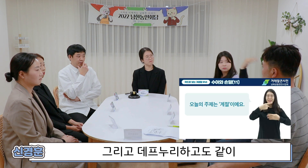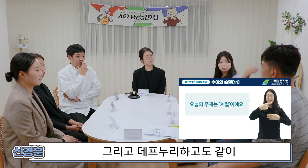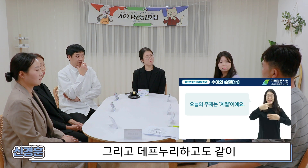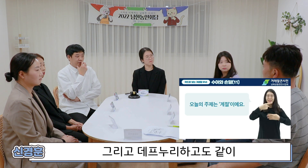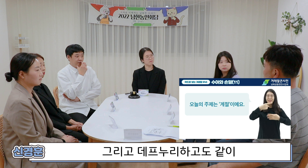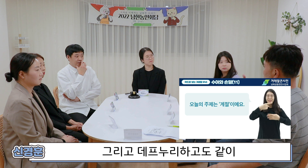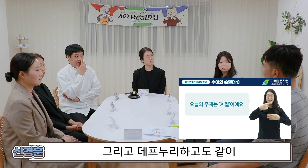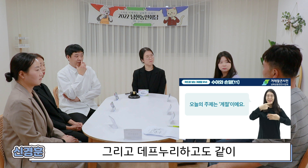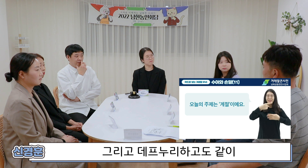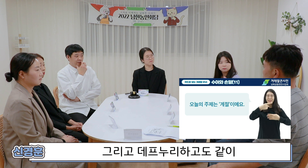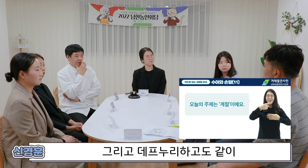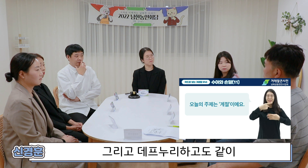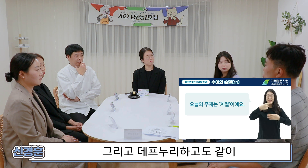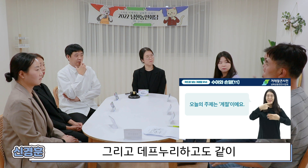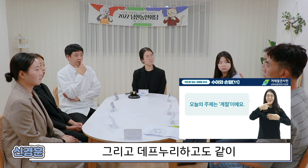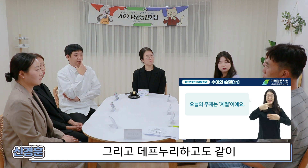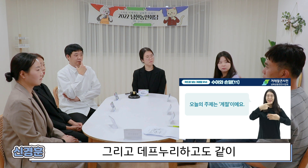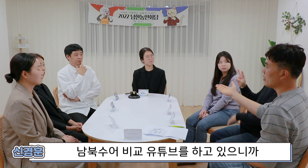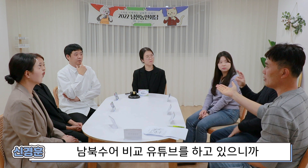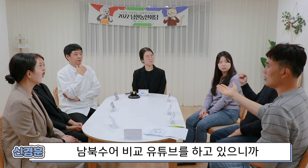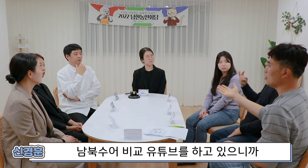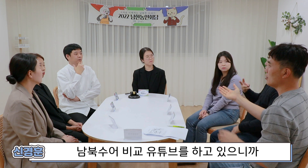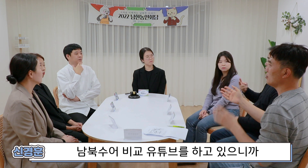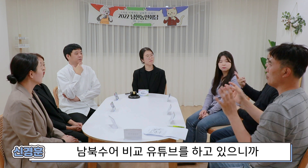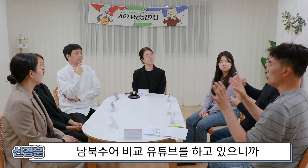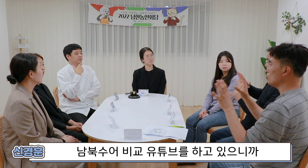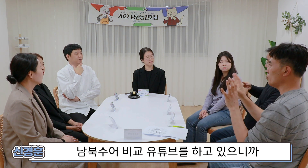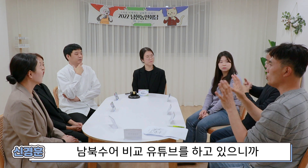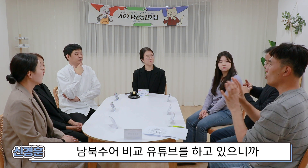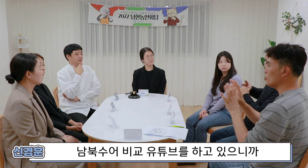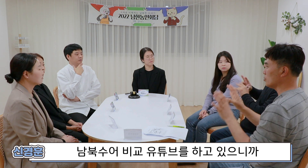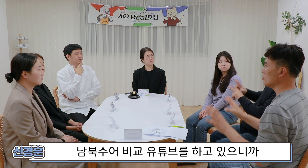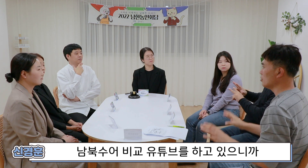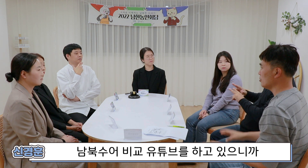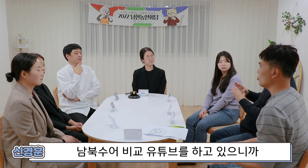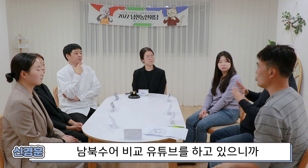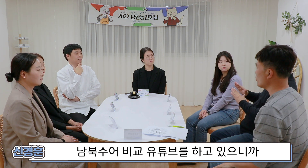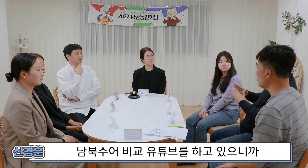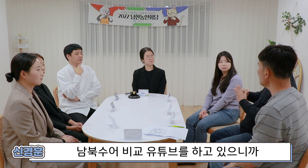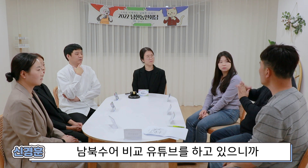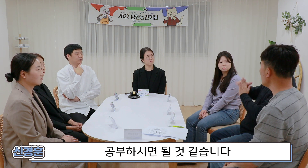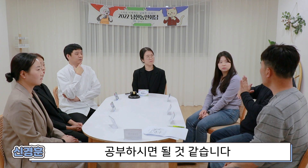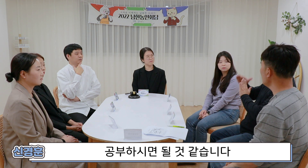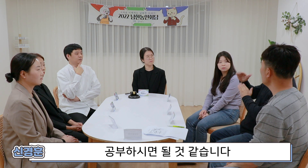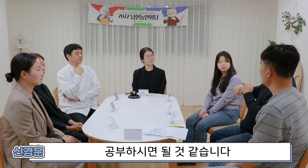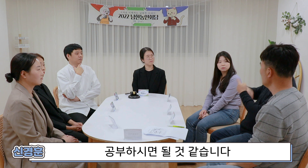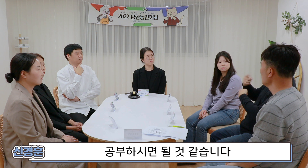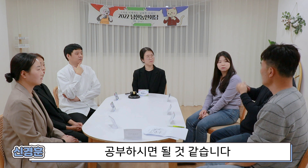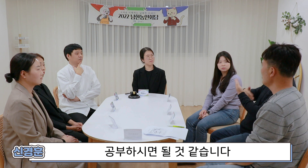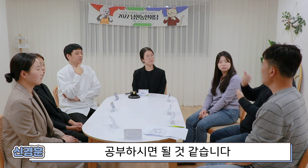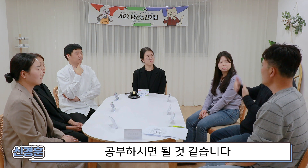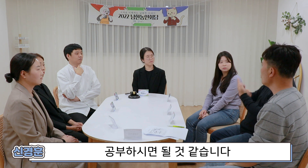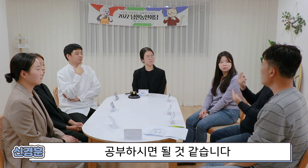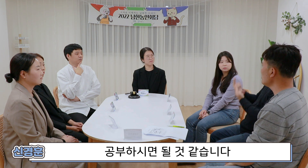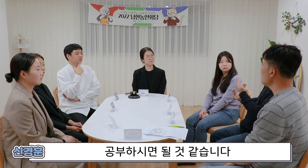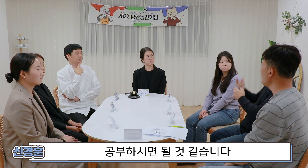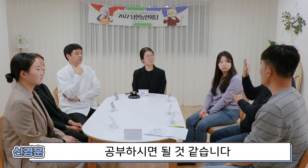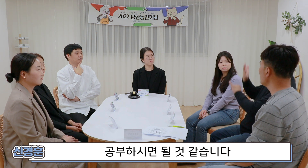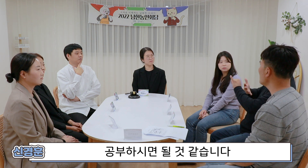TV에서도 그리고 대푼누리하고 좀 같이 남북 수어 비교 그 유튜브를 하고 있으니까 공부하시면 될 것